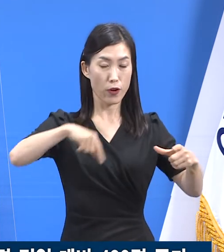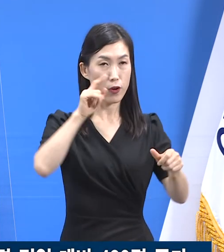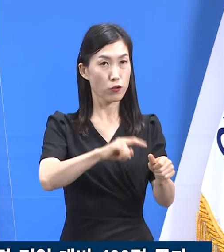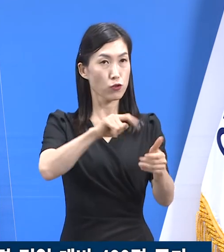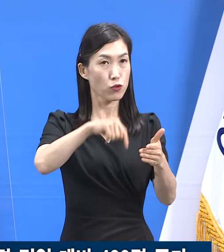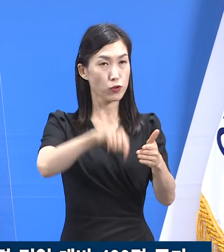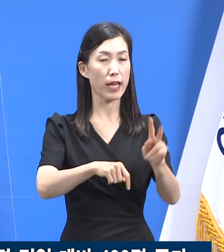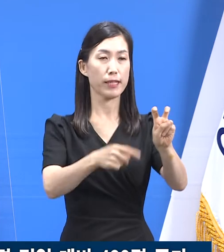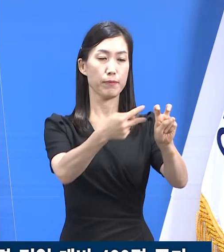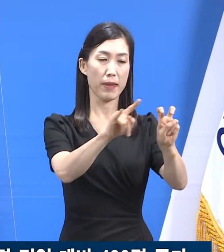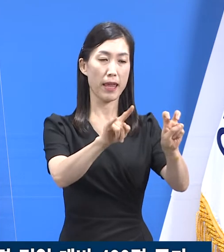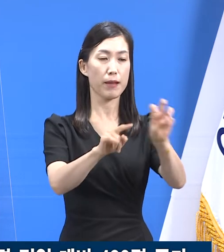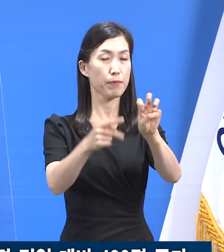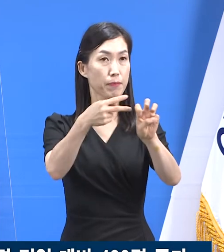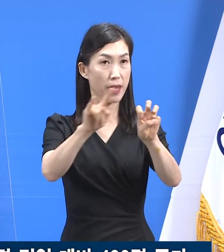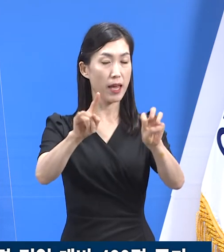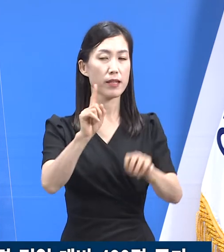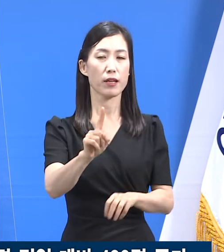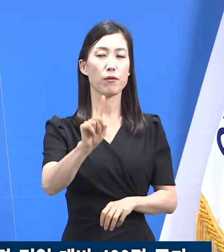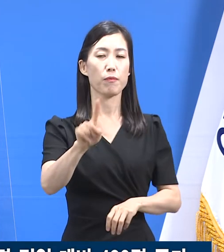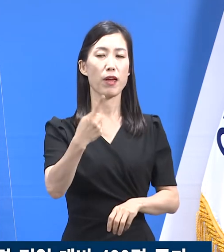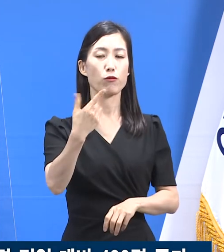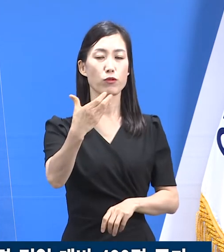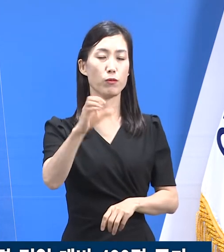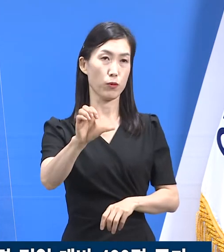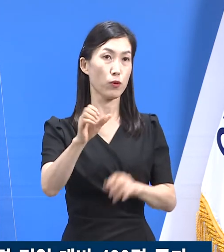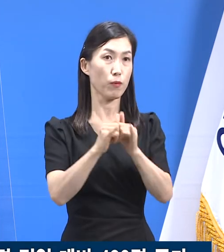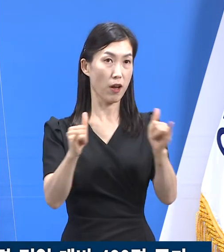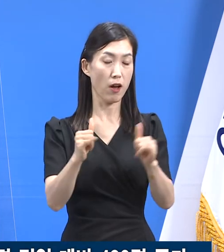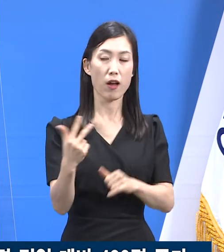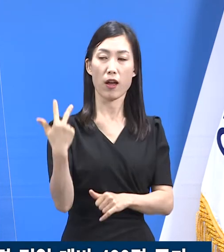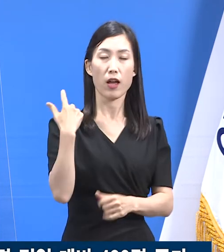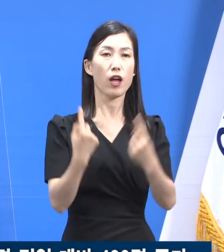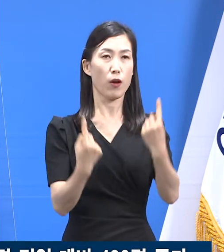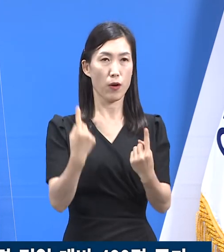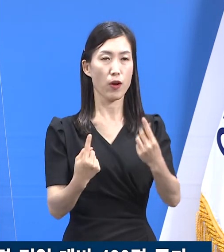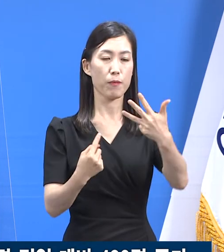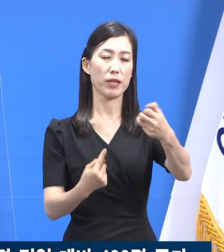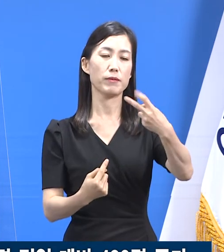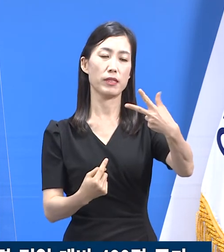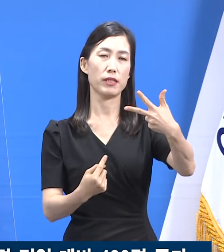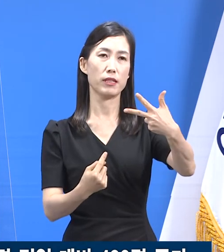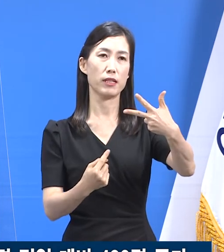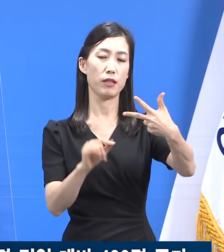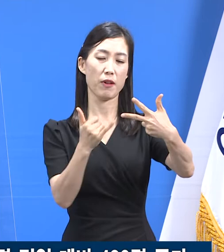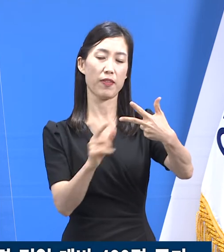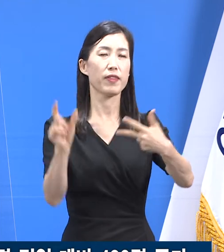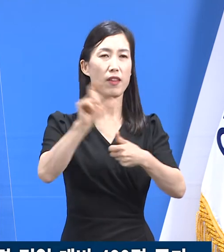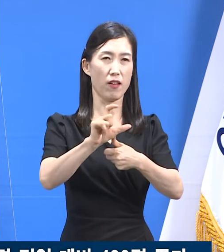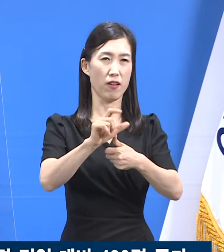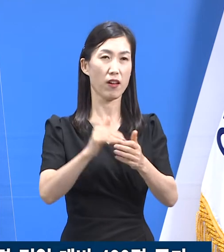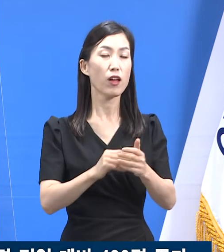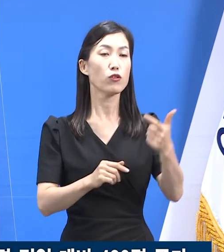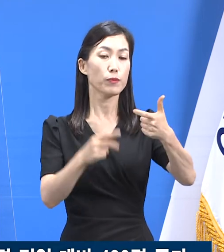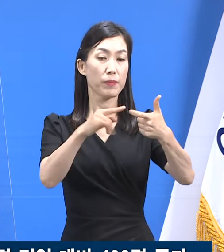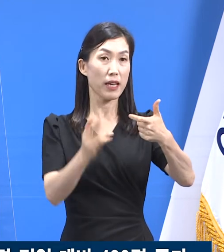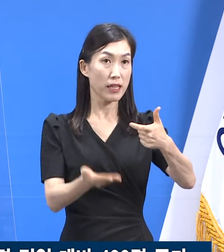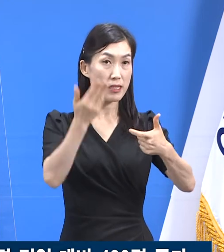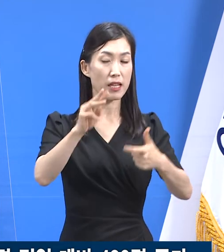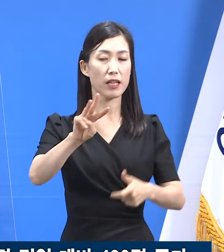확진자 중 20대, 30대는 1,195명으로 전주 대비 87명 증가하였으며, 60세